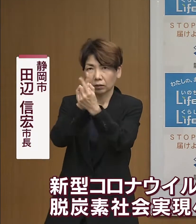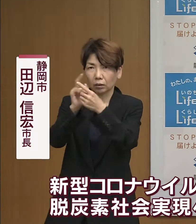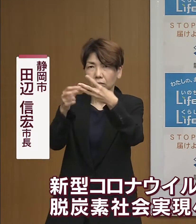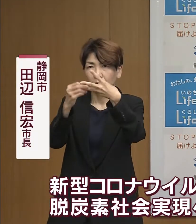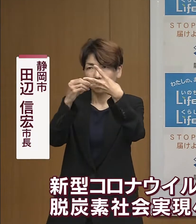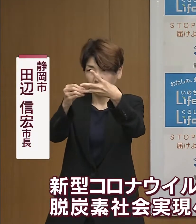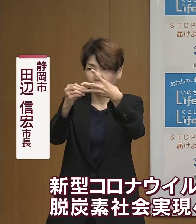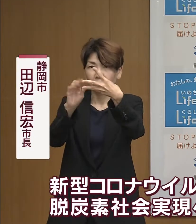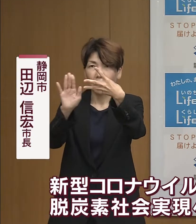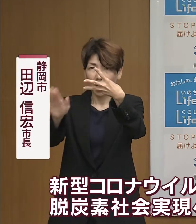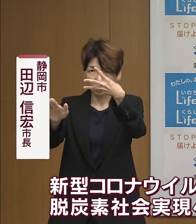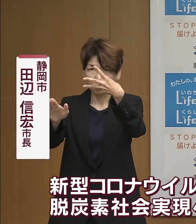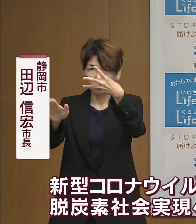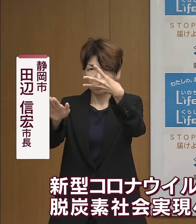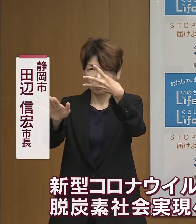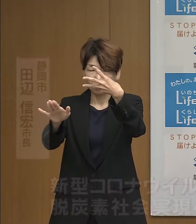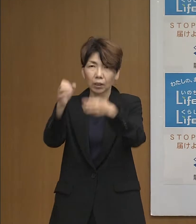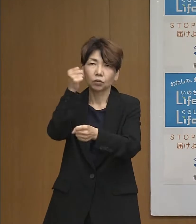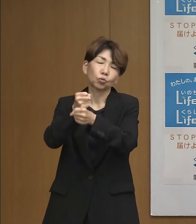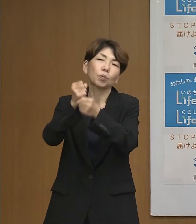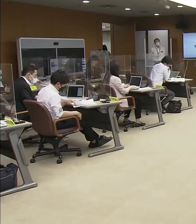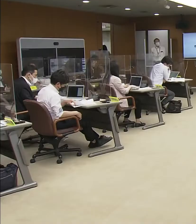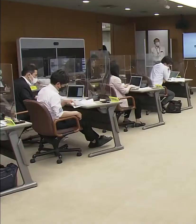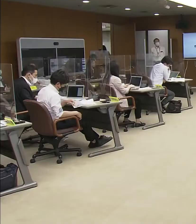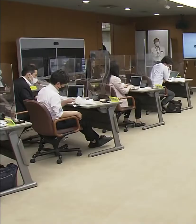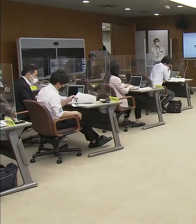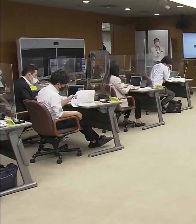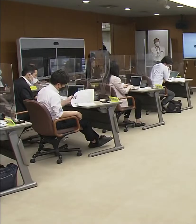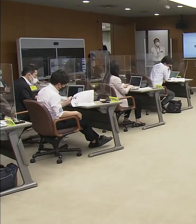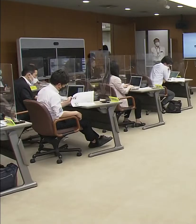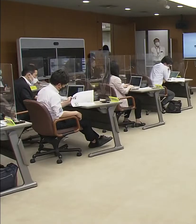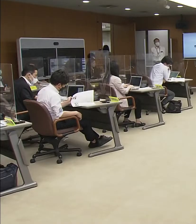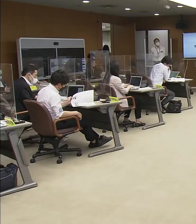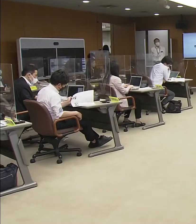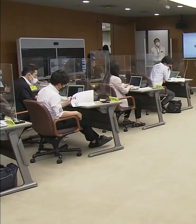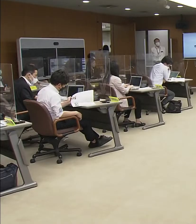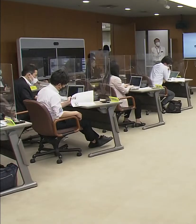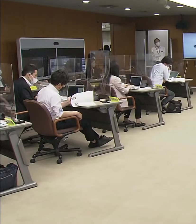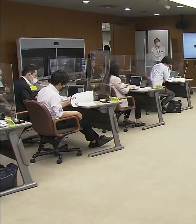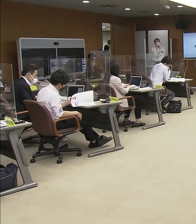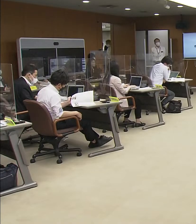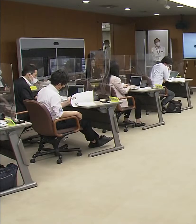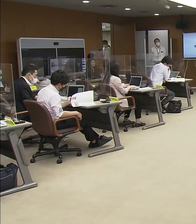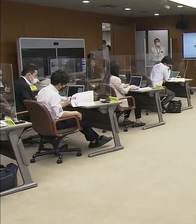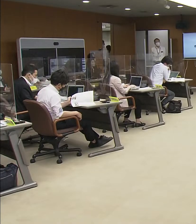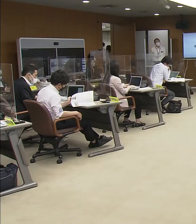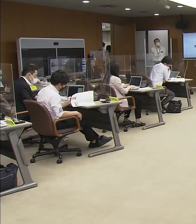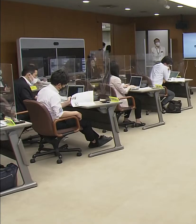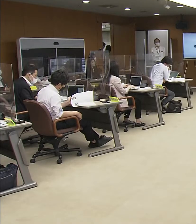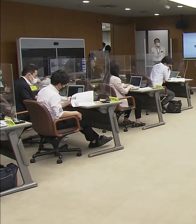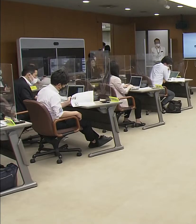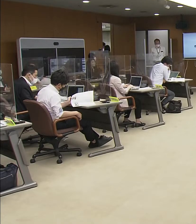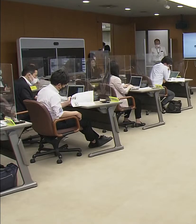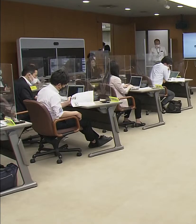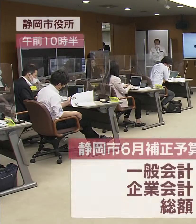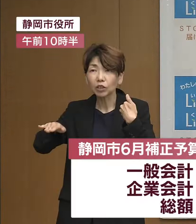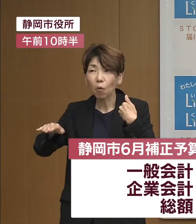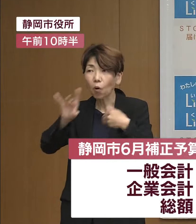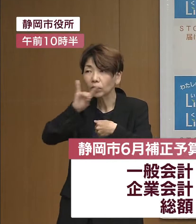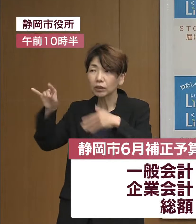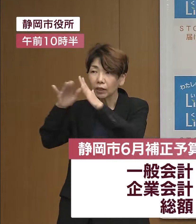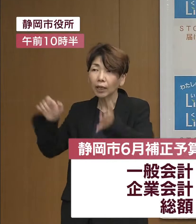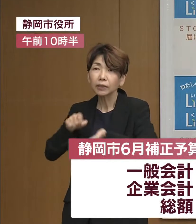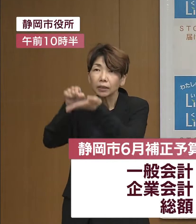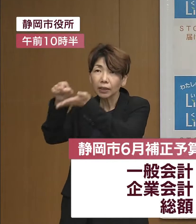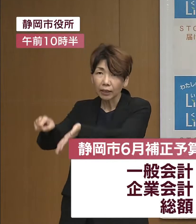で編成をしました一方を静岡市は6月補正としては政令市移行